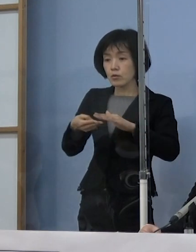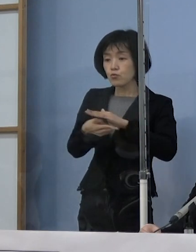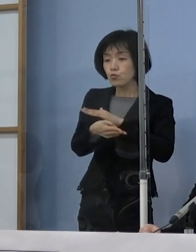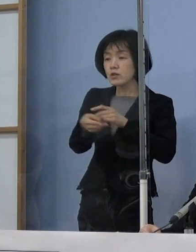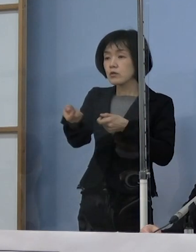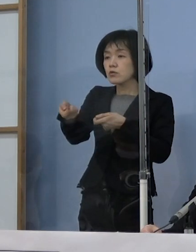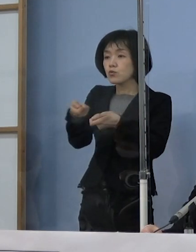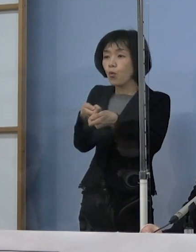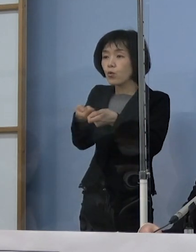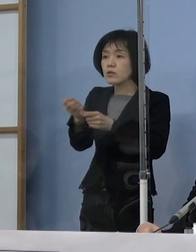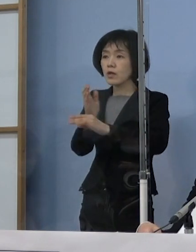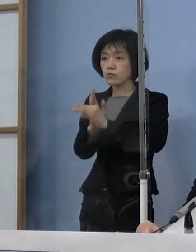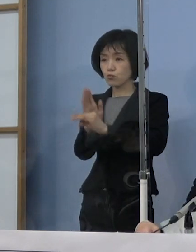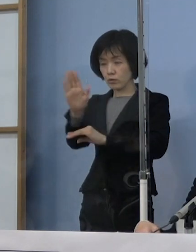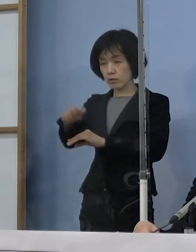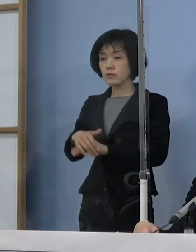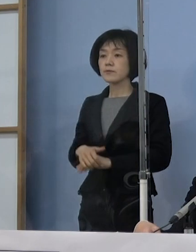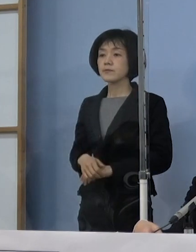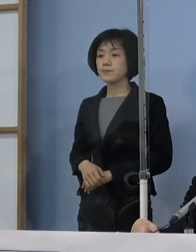中であります。